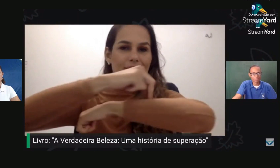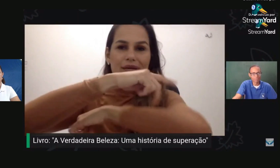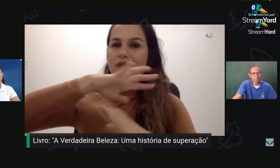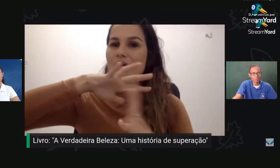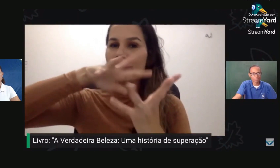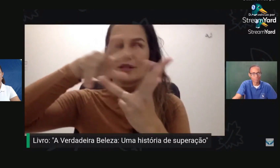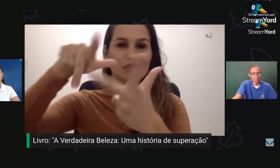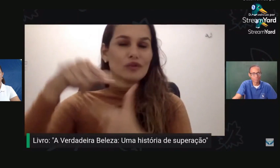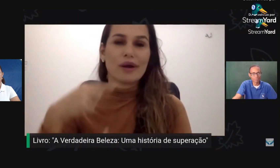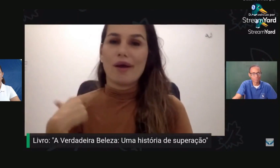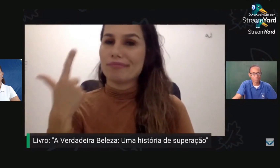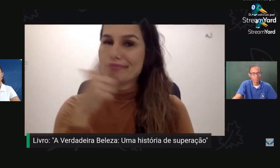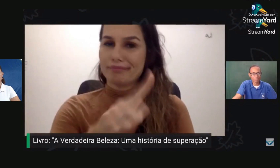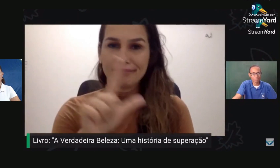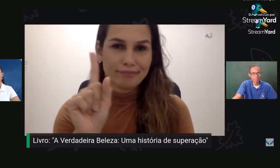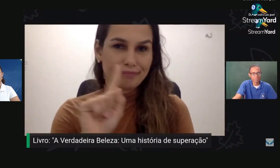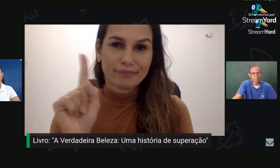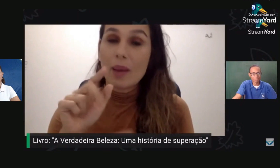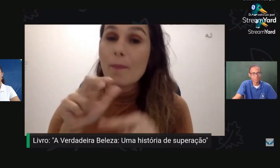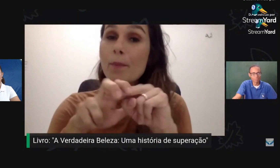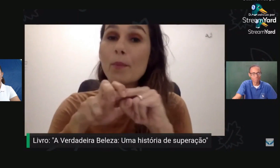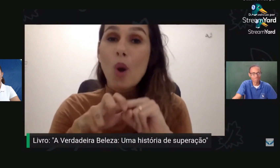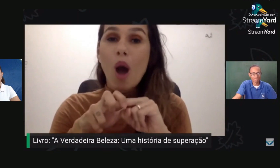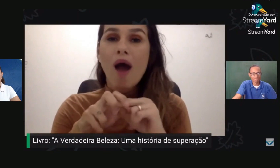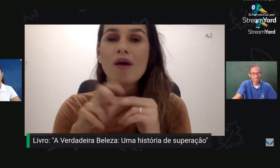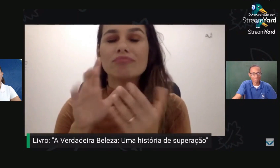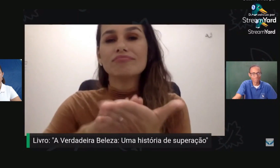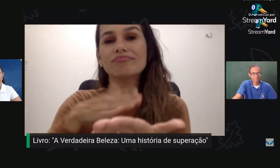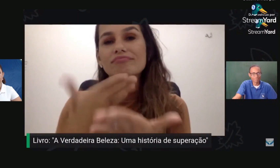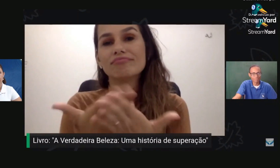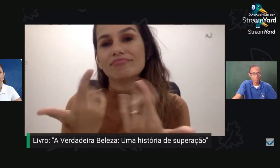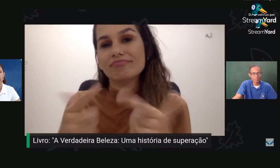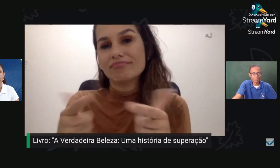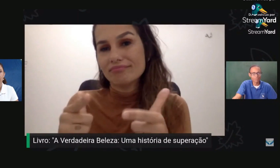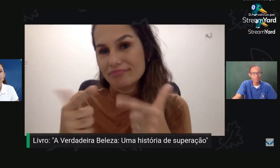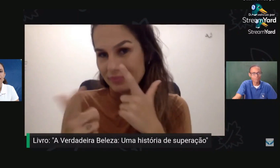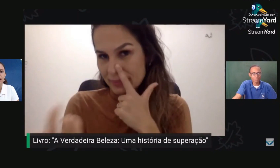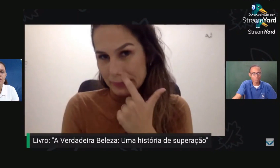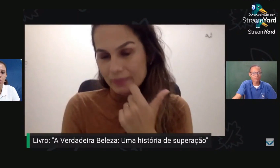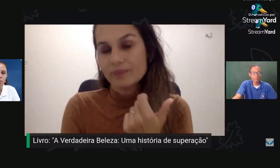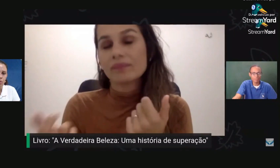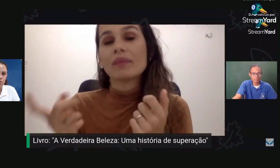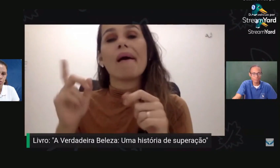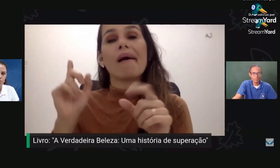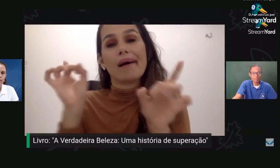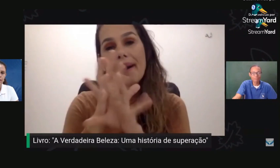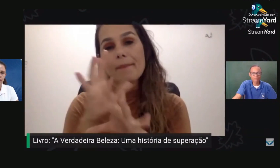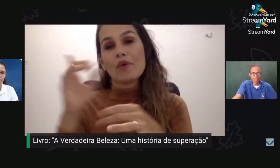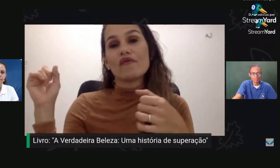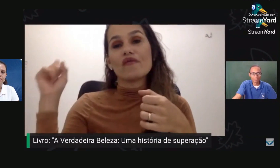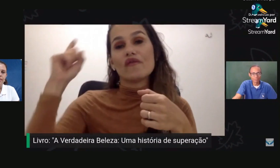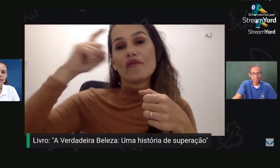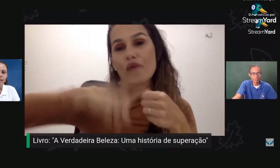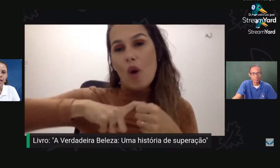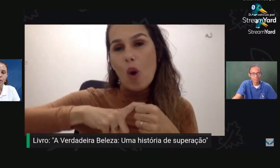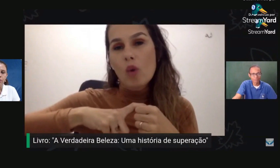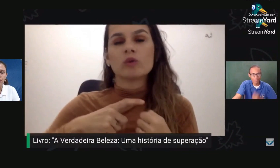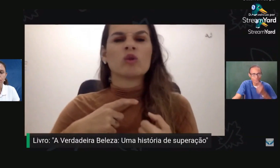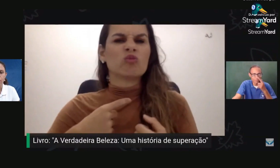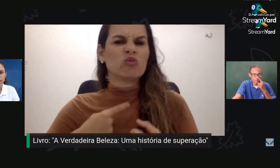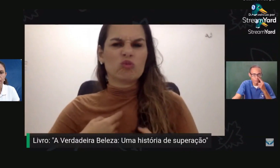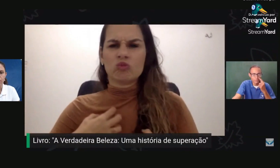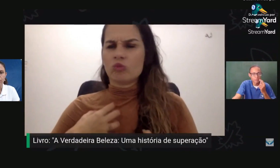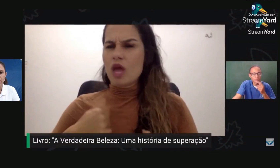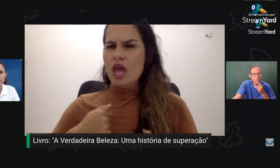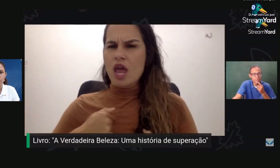de não conseguir, então, né? Quando eu fui, então, nesse concurso de Miss, e aí quando